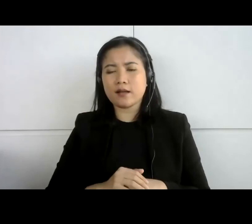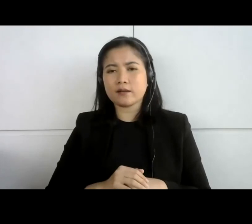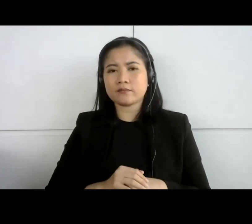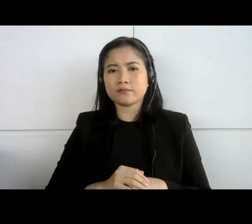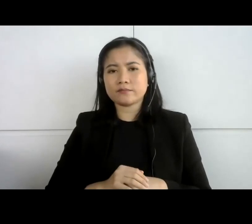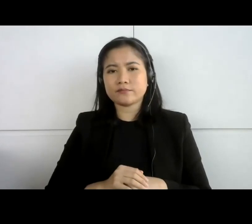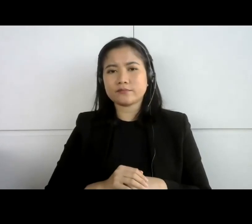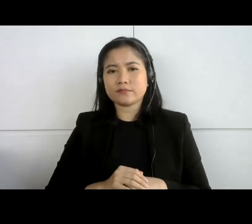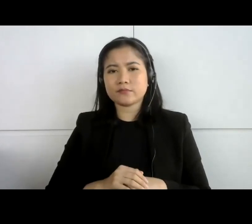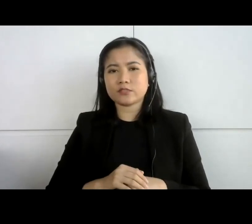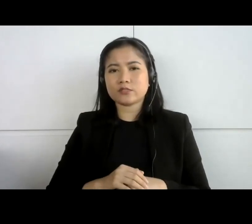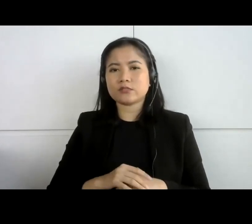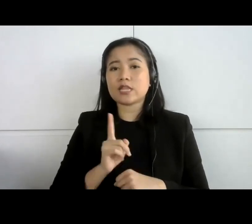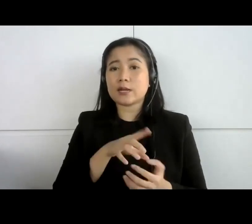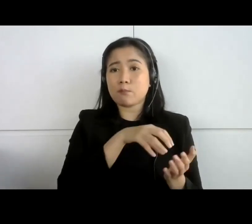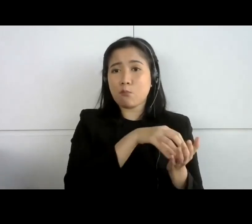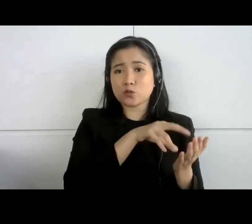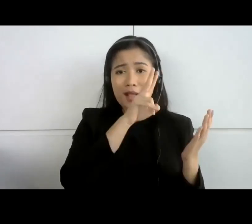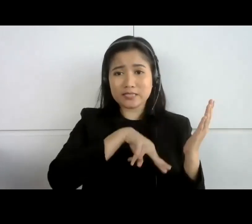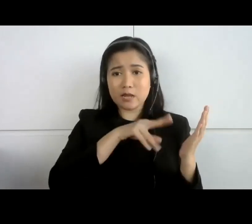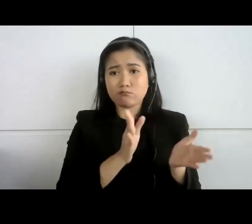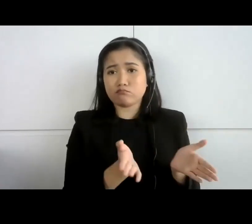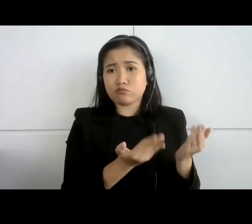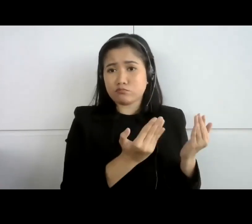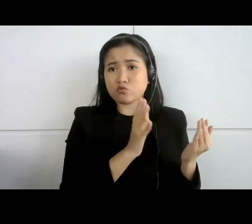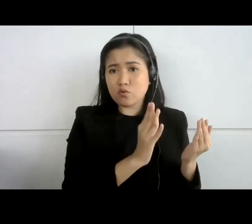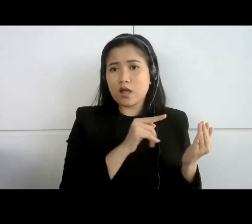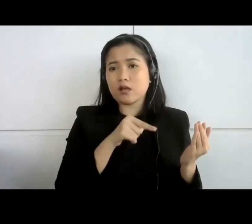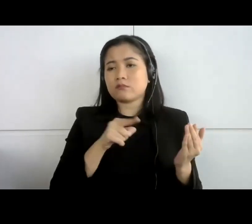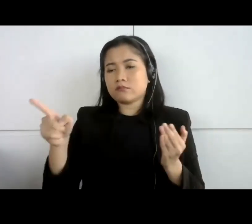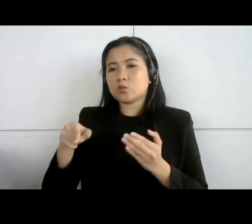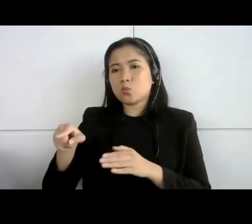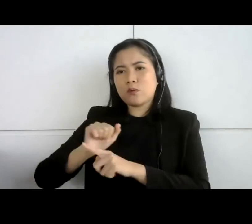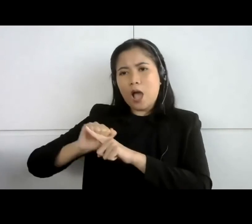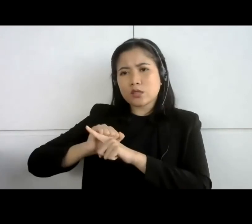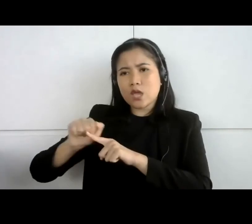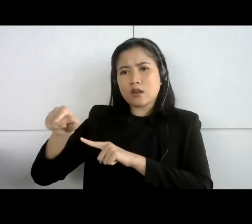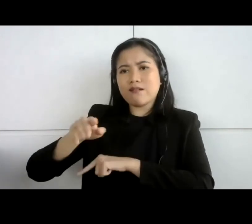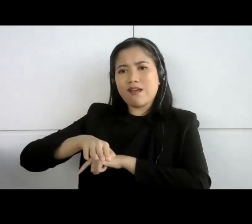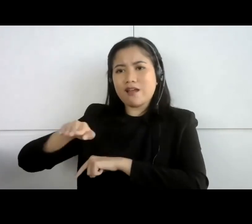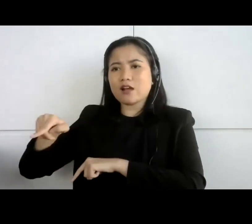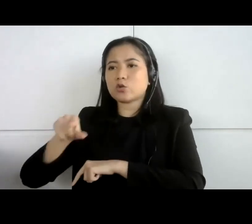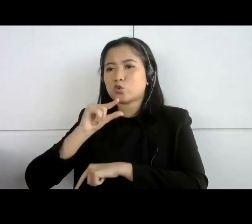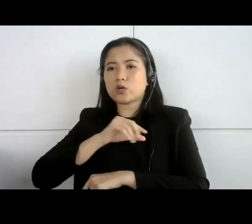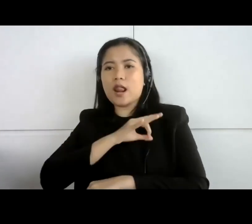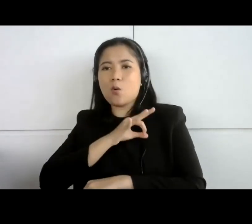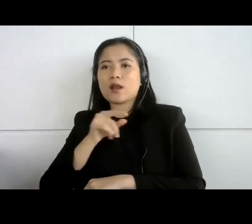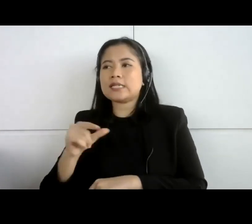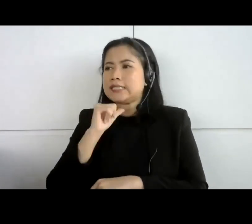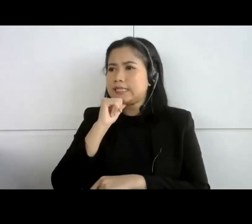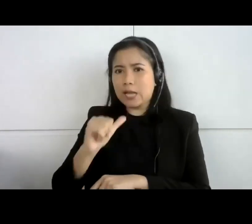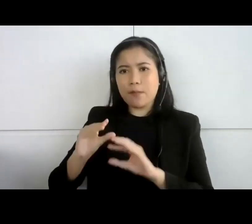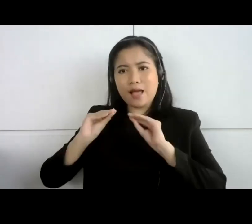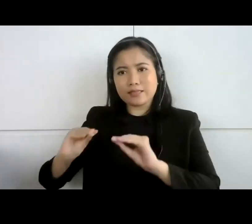sejak adanya pos baca oleh Yayasan Sayang Tunas Cilik,